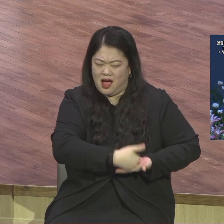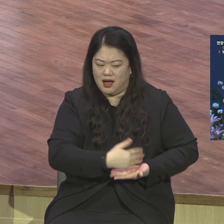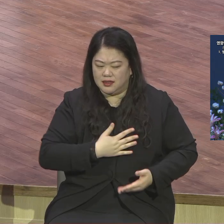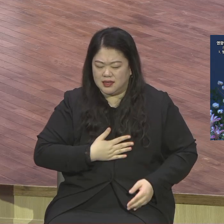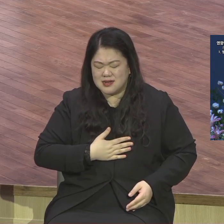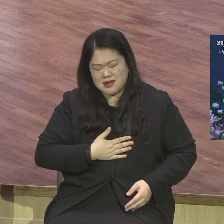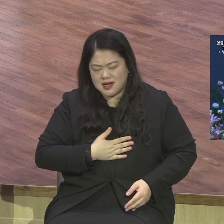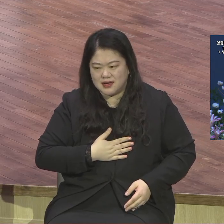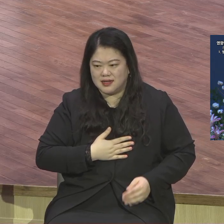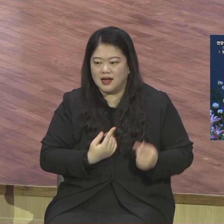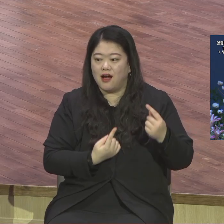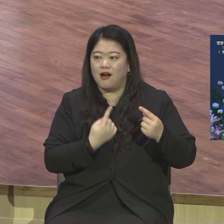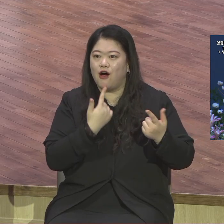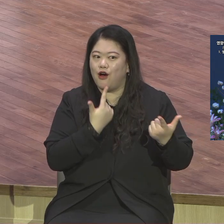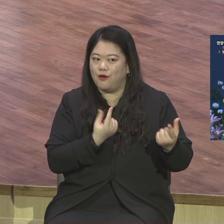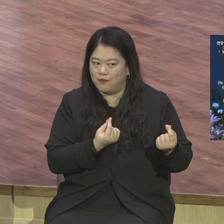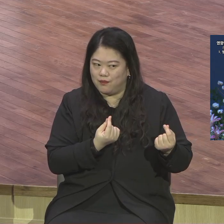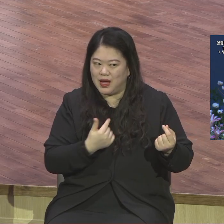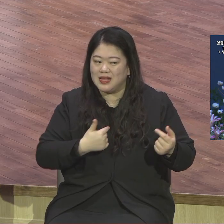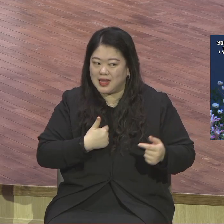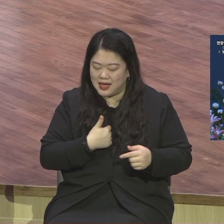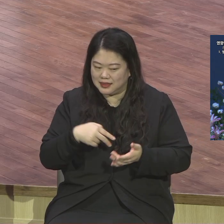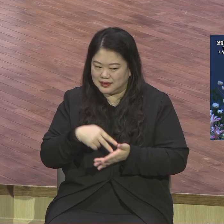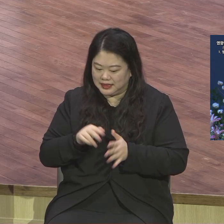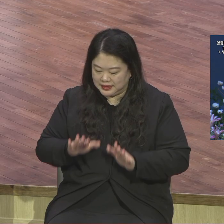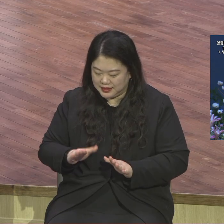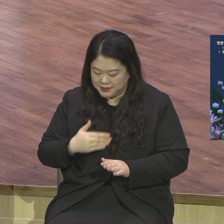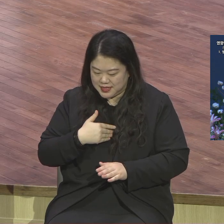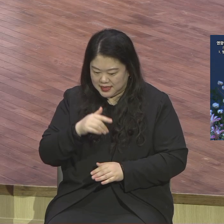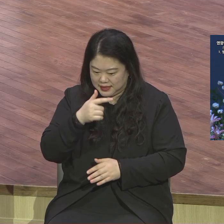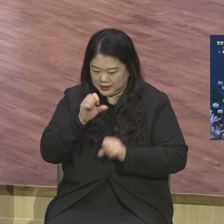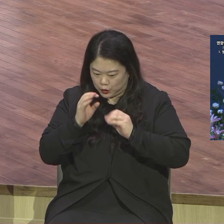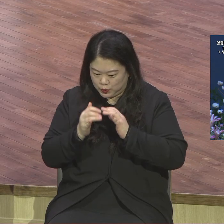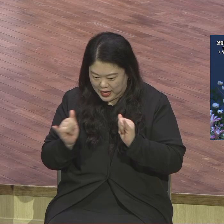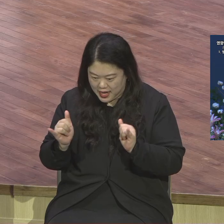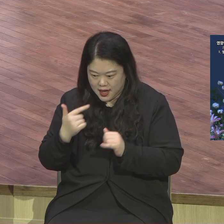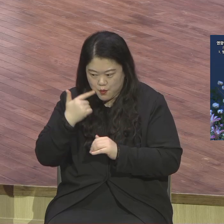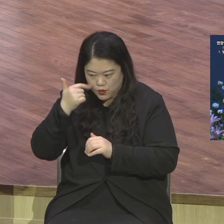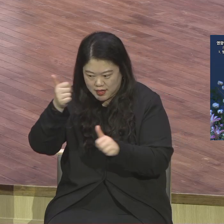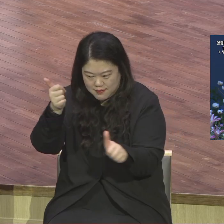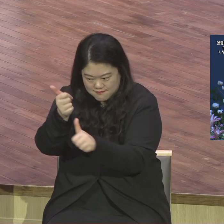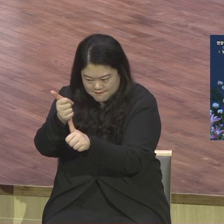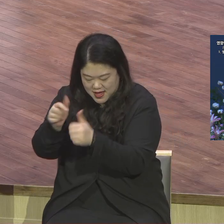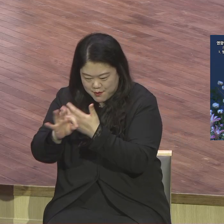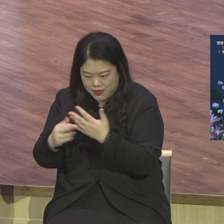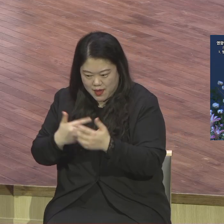믿음으로 우리가 살지만은 하나님께서 주신 축복의 원리를 아셔야 돼요.